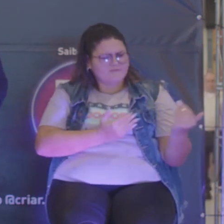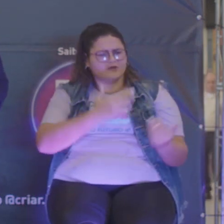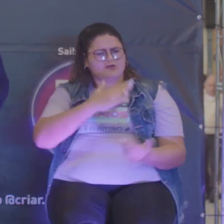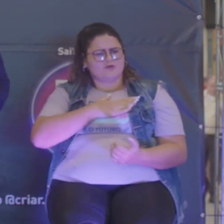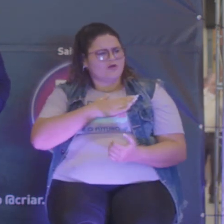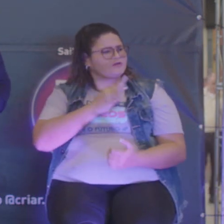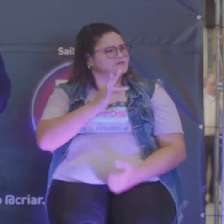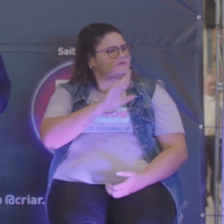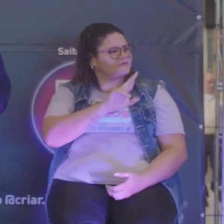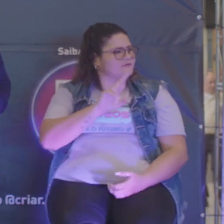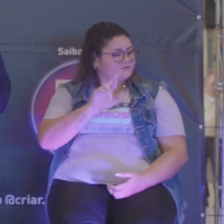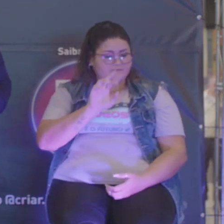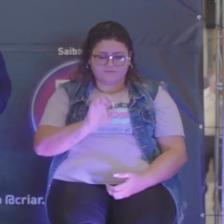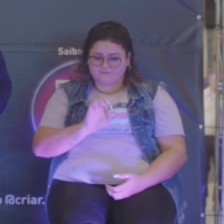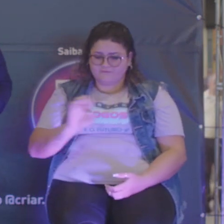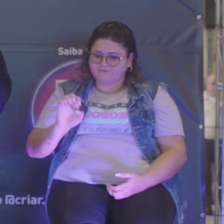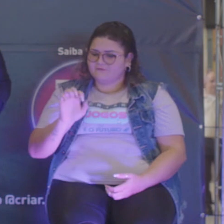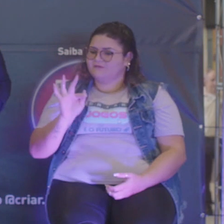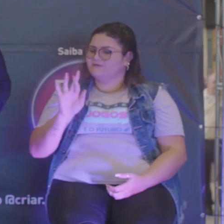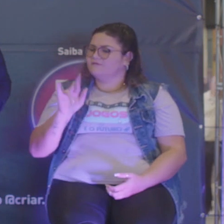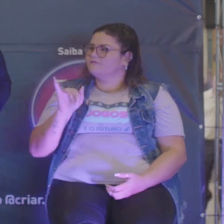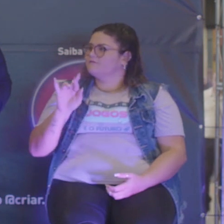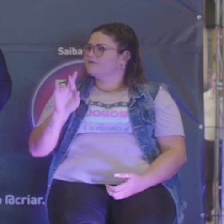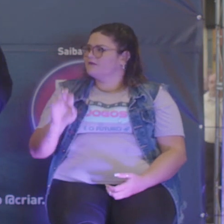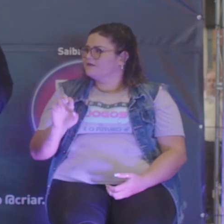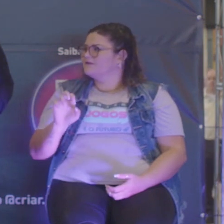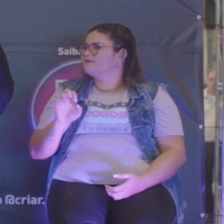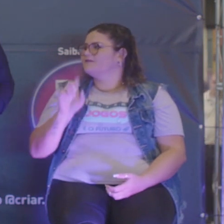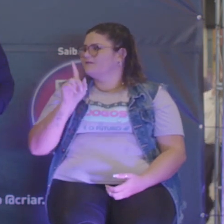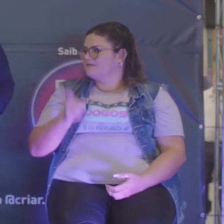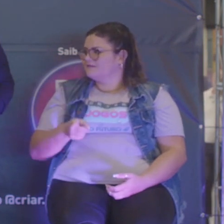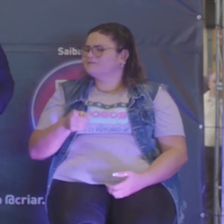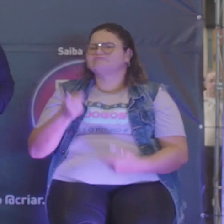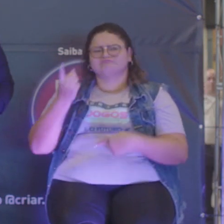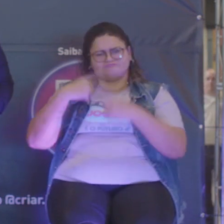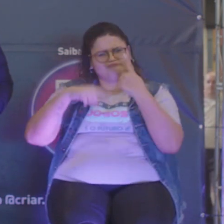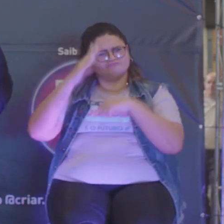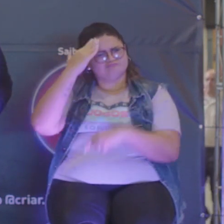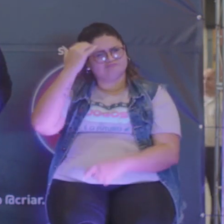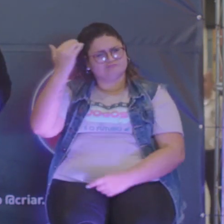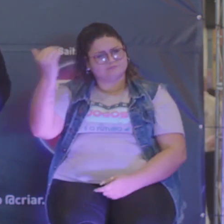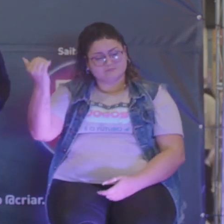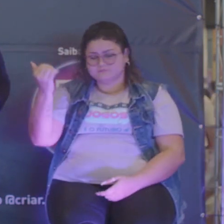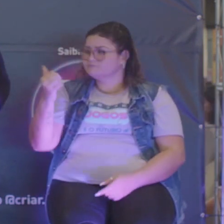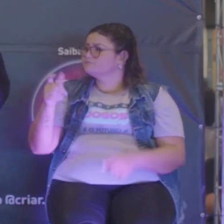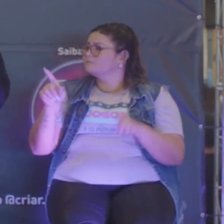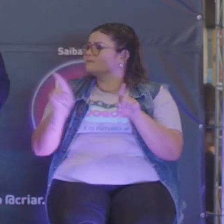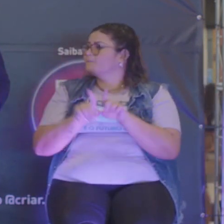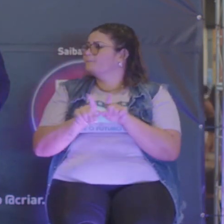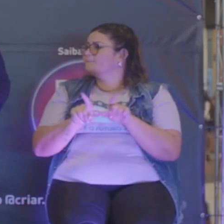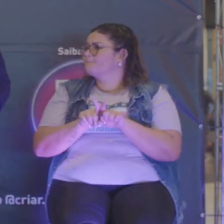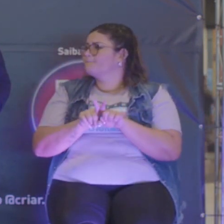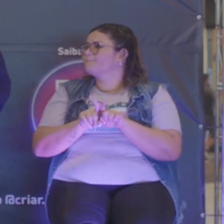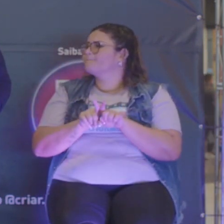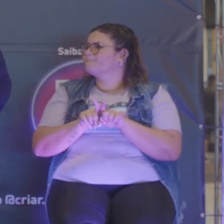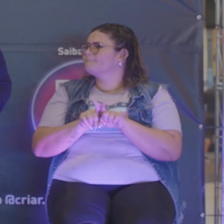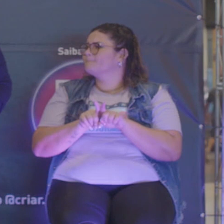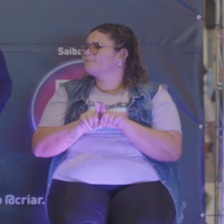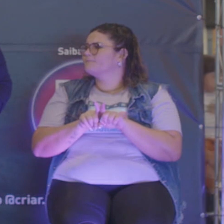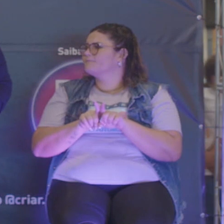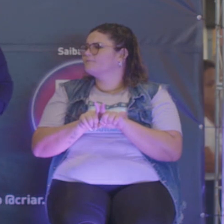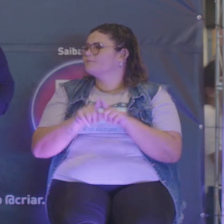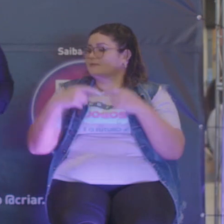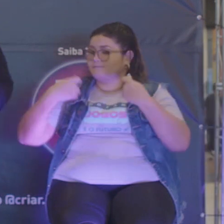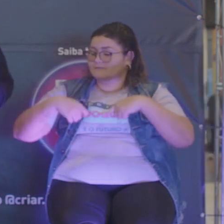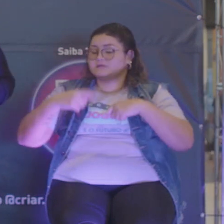de Free Fire, Arena of Valor, todos esses jogos mobiles que fazem muito sucesso, já deu aquela alfinetada